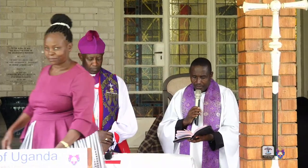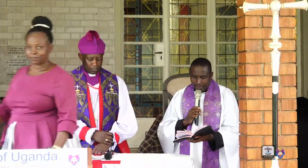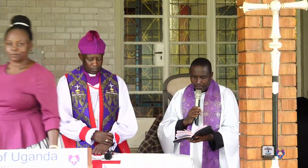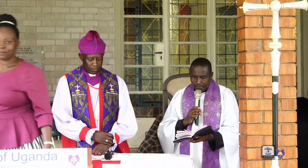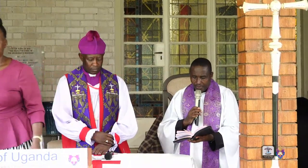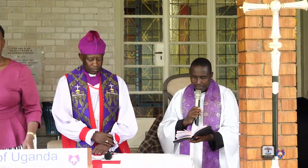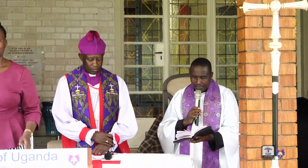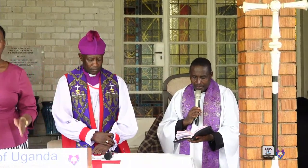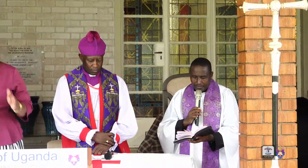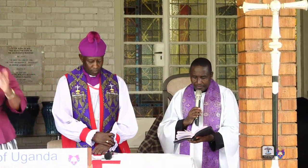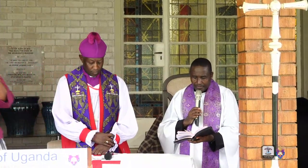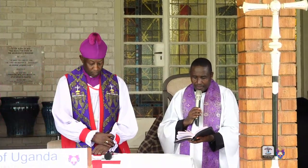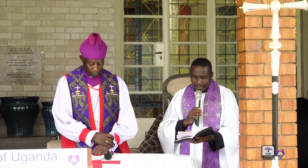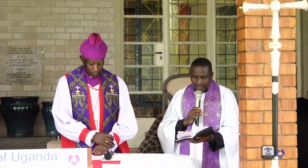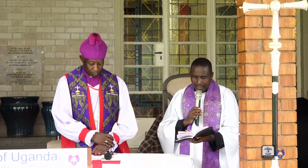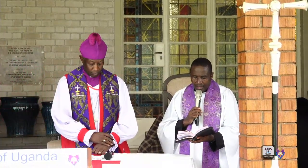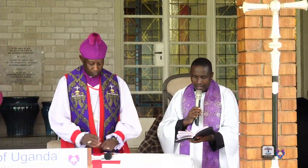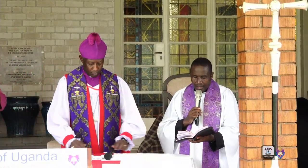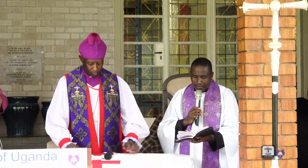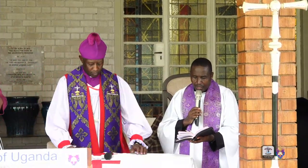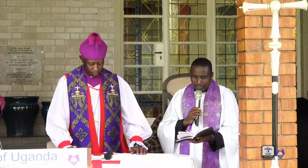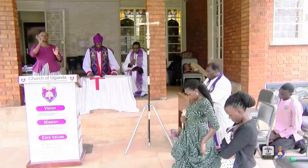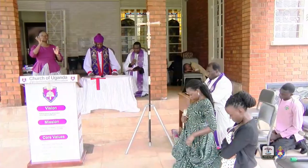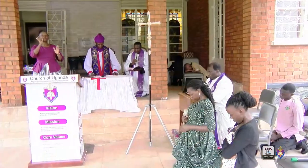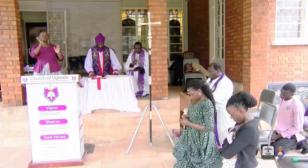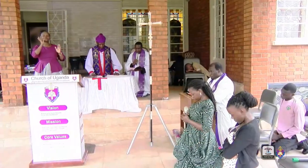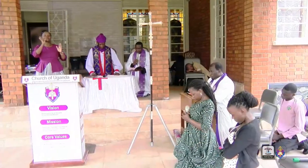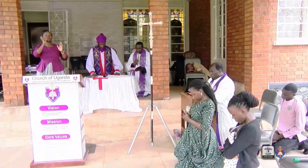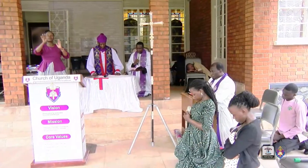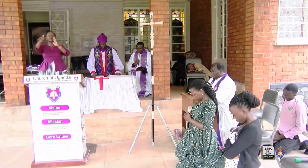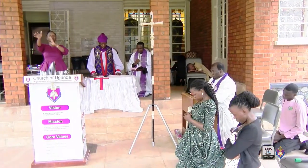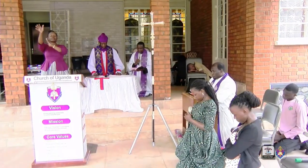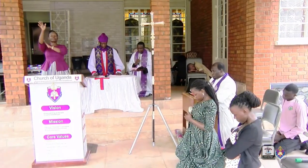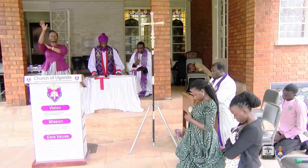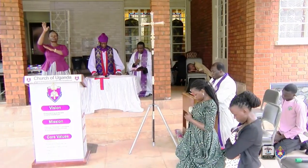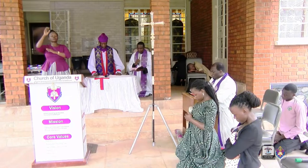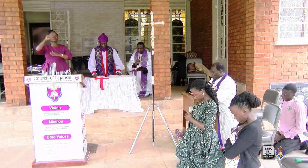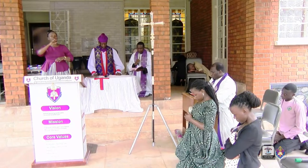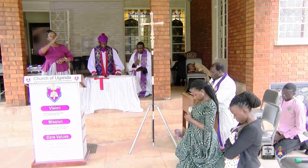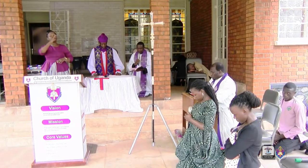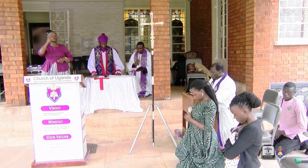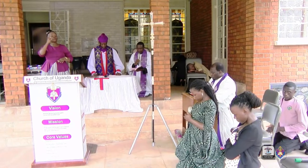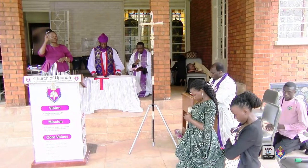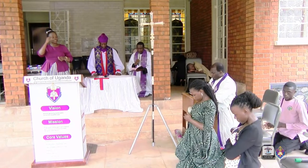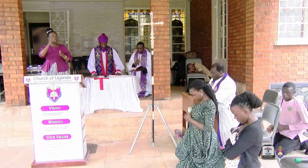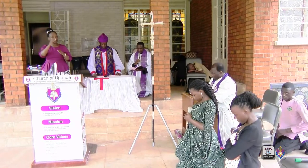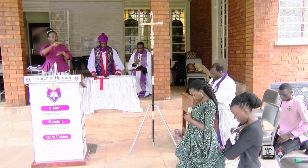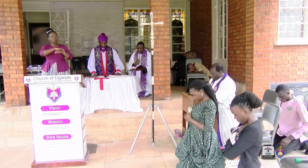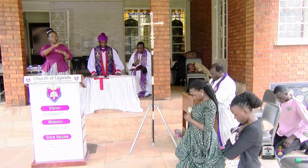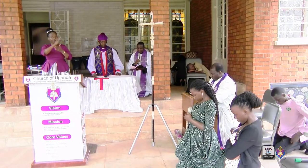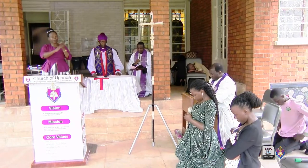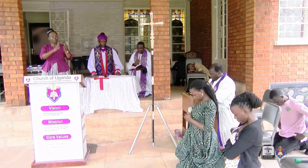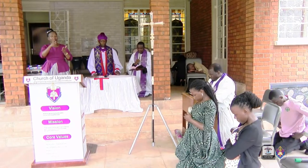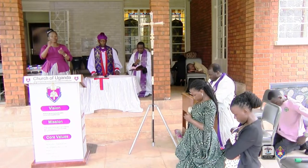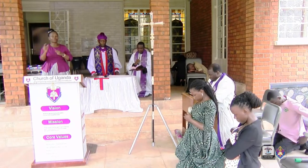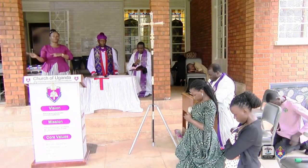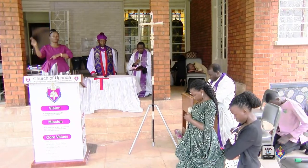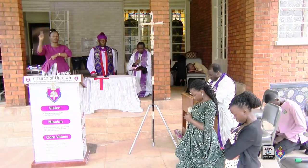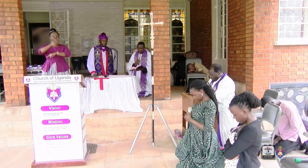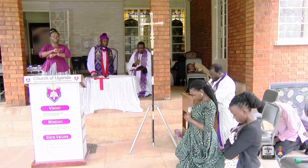Sabiiti lwe byali muze okusiiba. Ayi Mukama, yasiibwa ku lwaffe ennaku 40, emisana